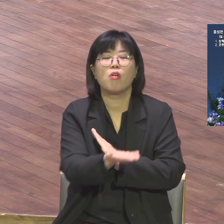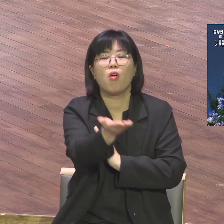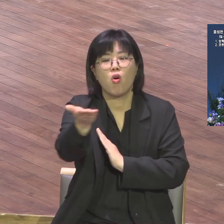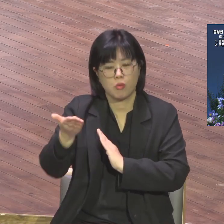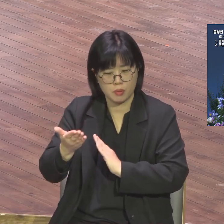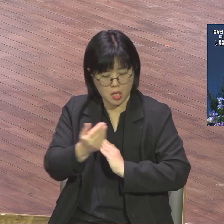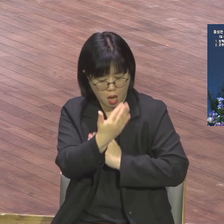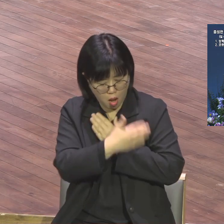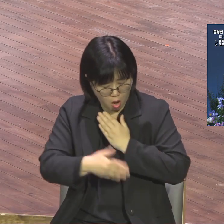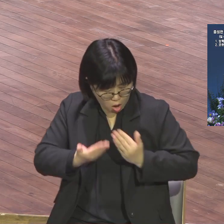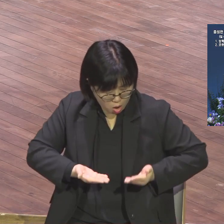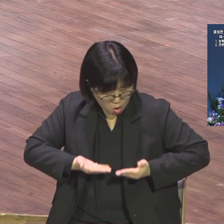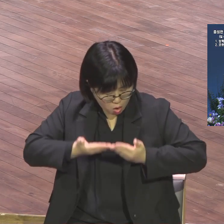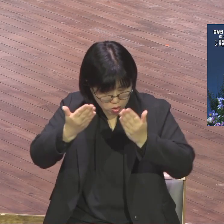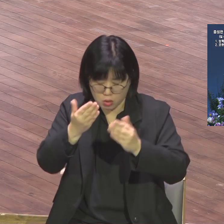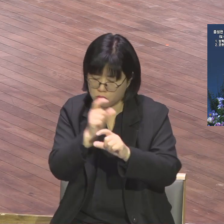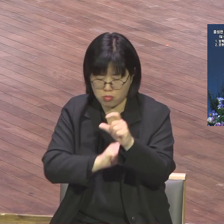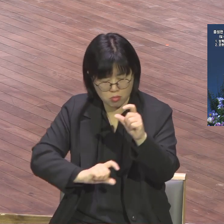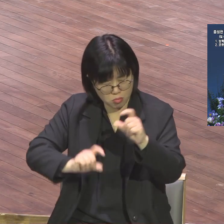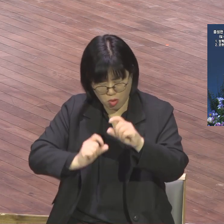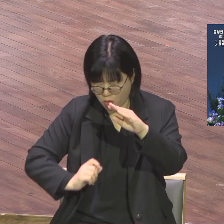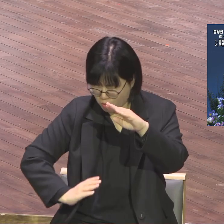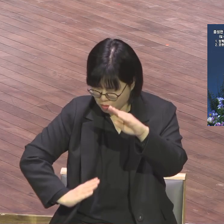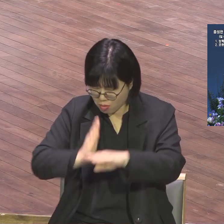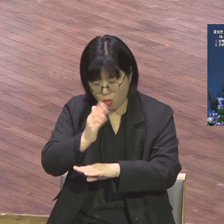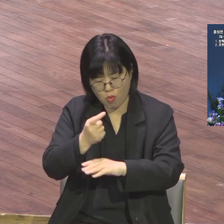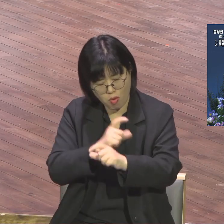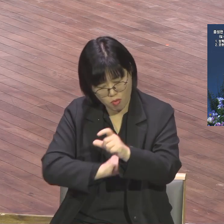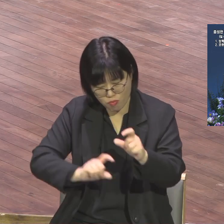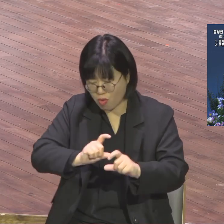위해서 헌신해서 헌당했다.